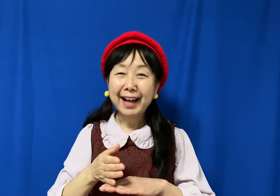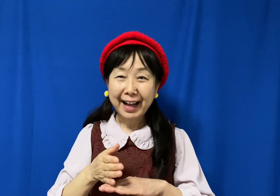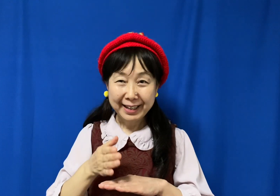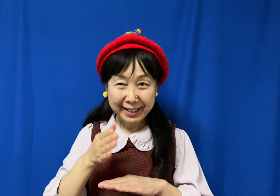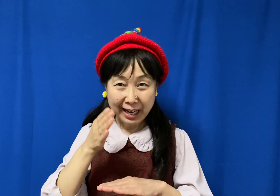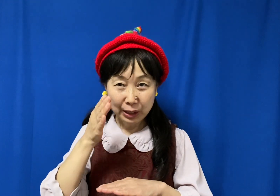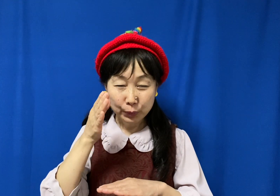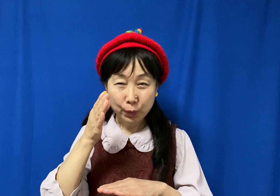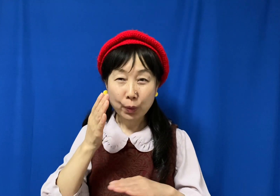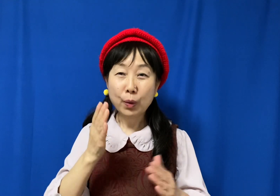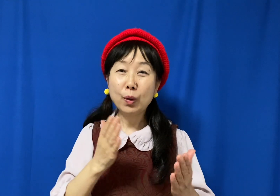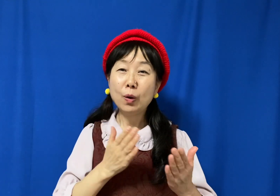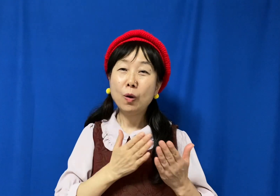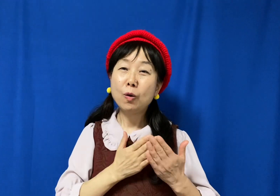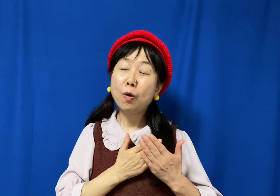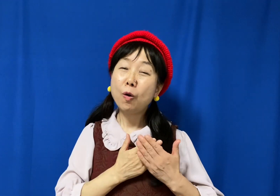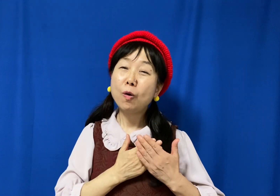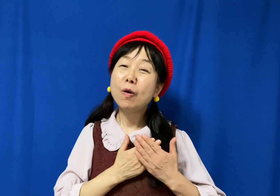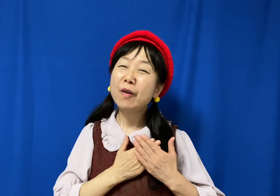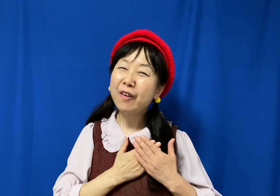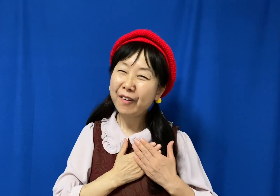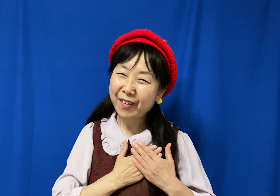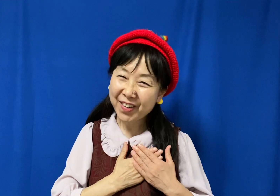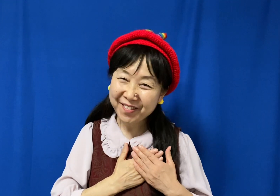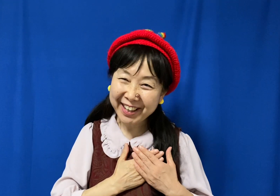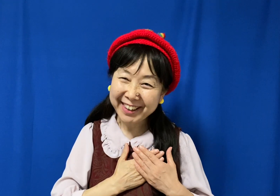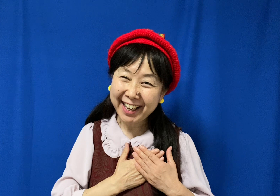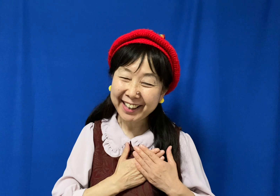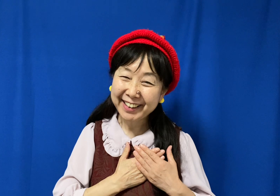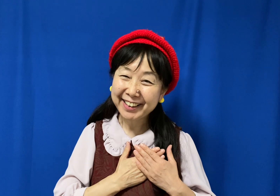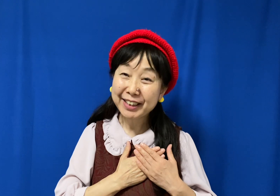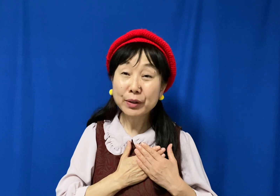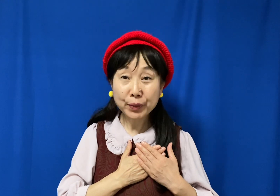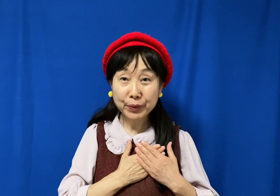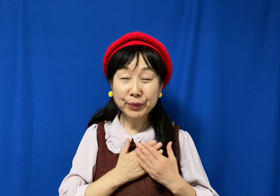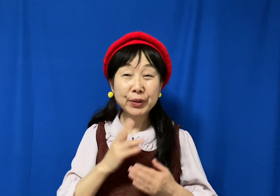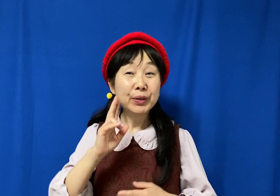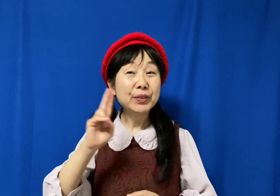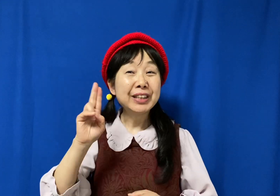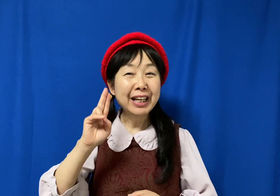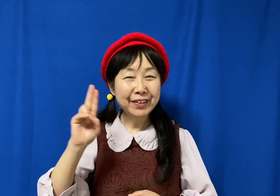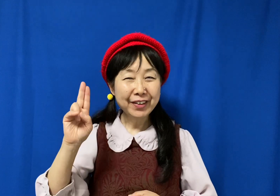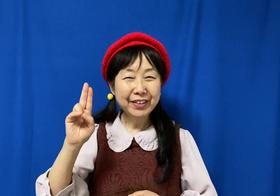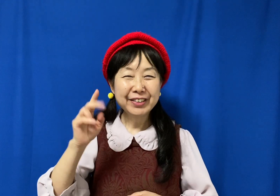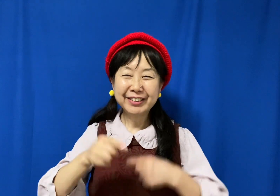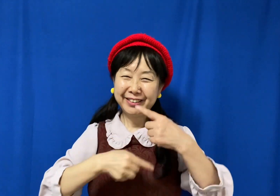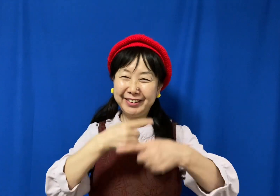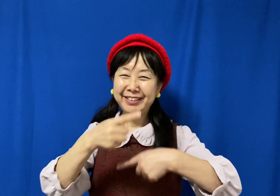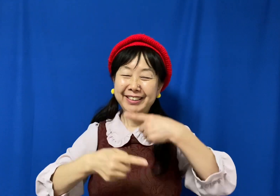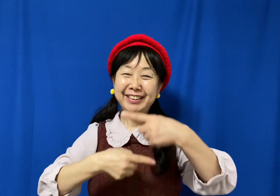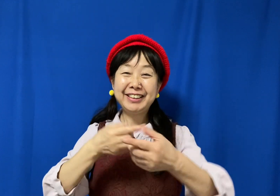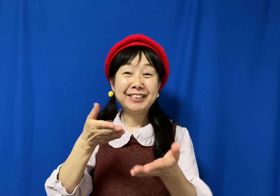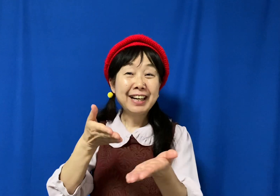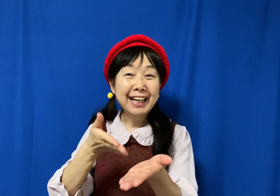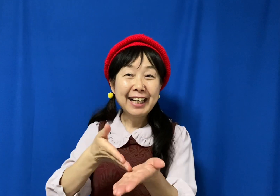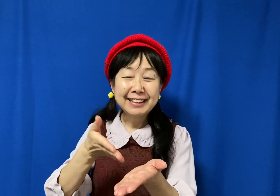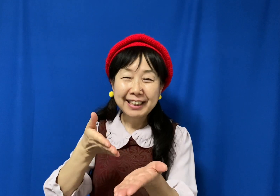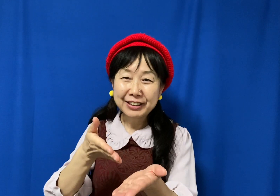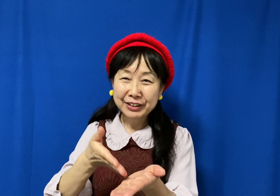ありがとう心を込めてという歌の手話解説を